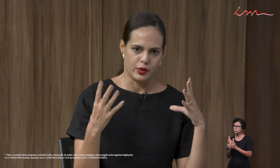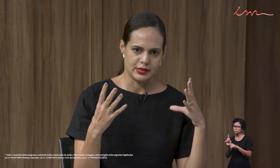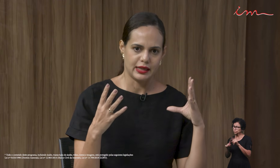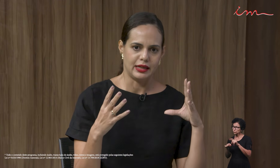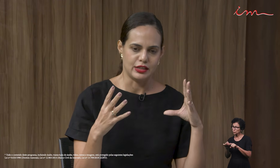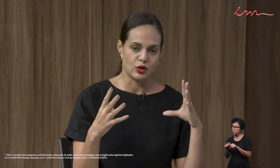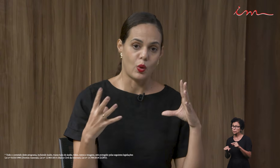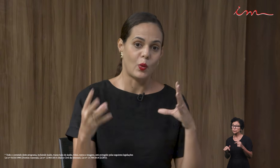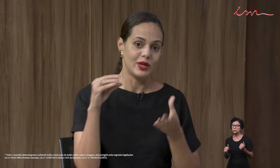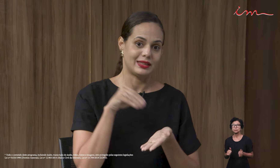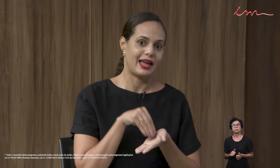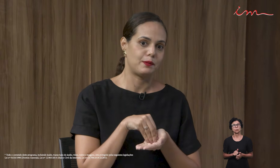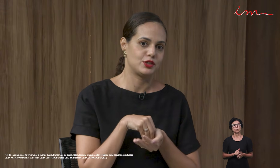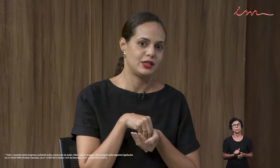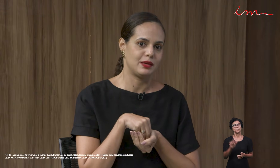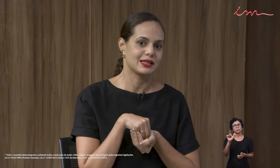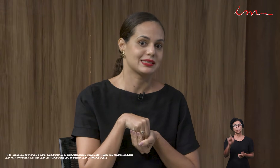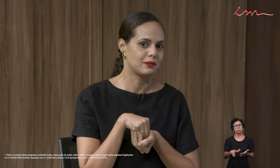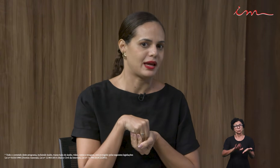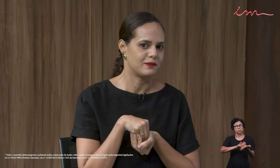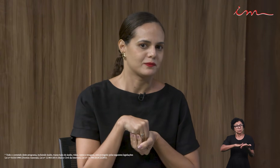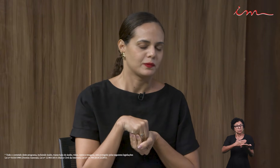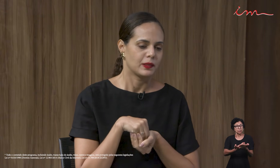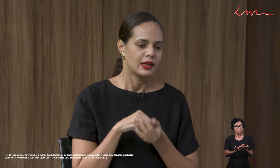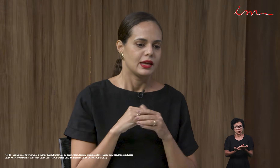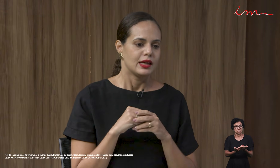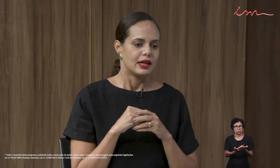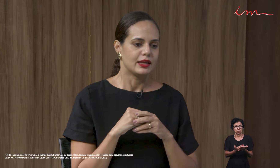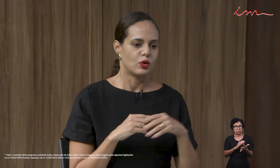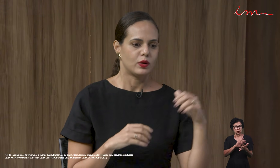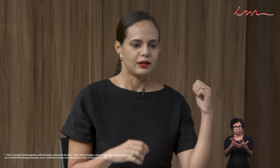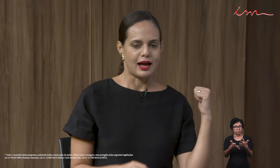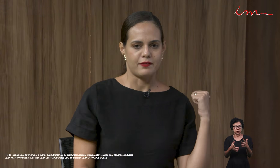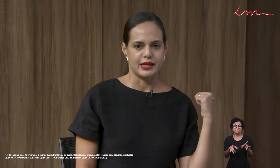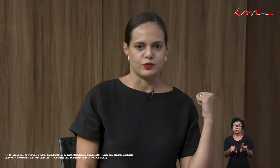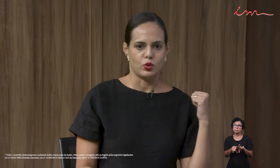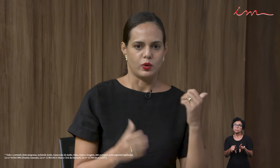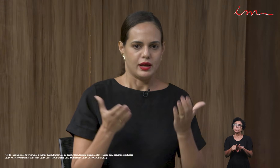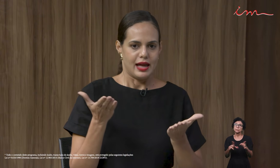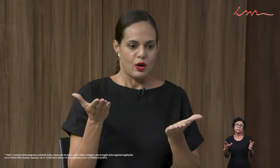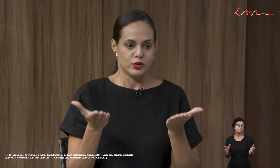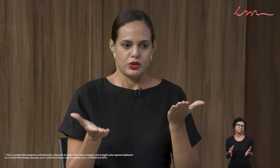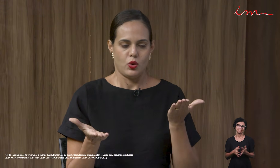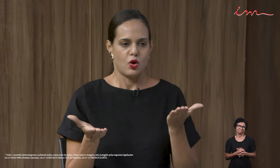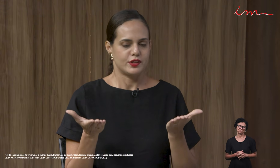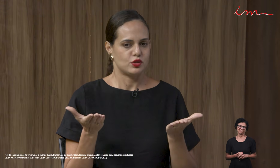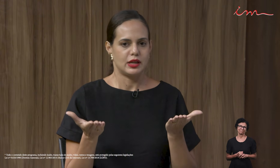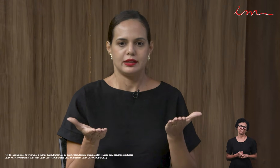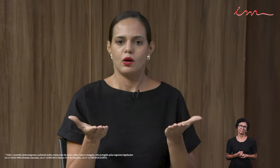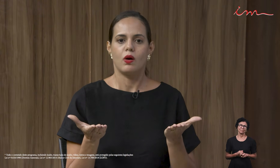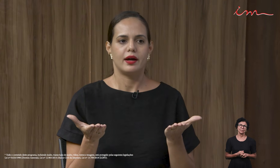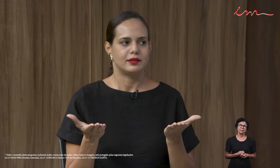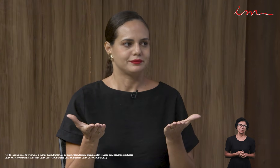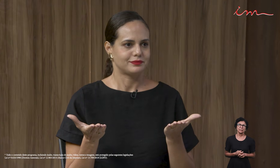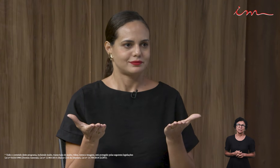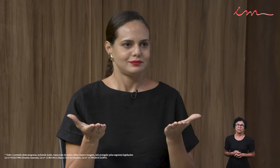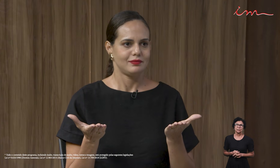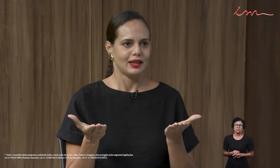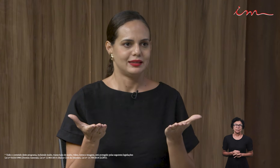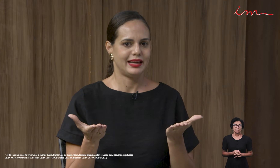as funções da igreja. O intérprete de Libras também. Então, quando a Vanessa falou, o Senhor vai te ajudar aí na